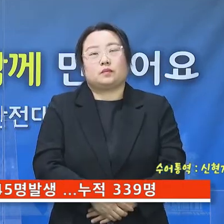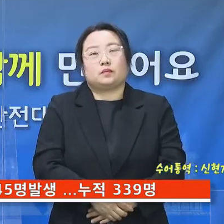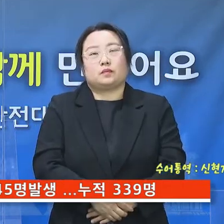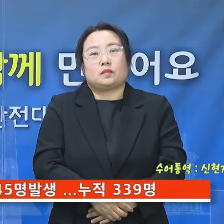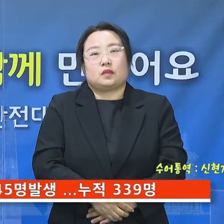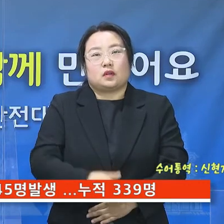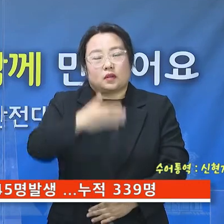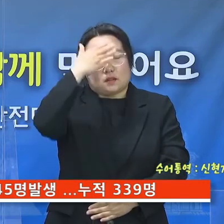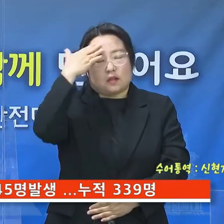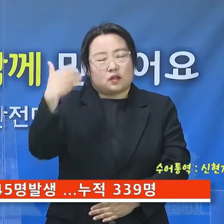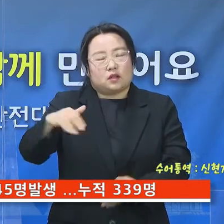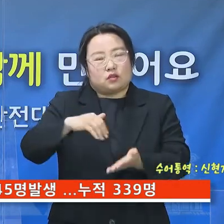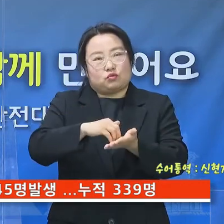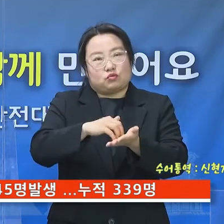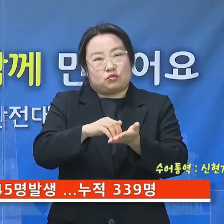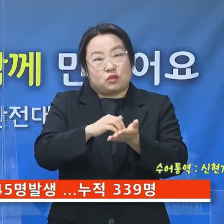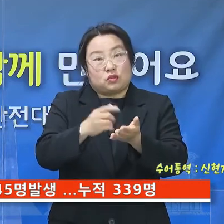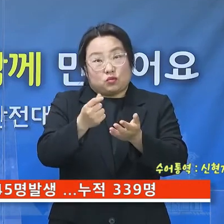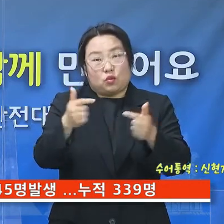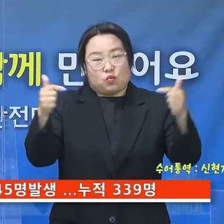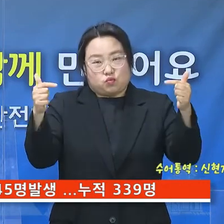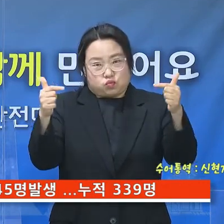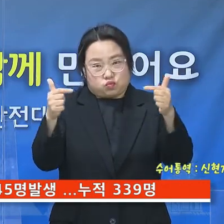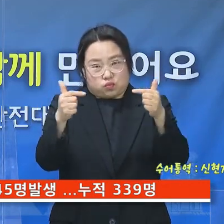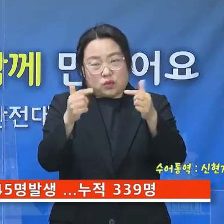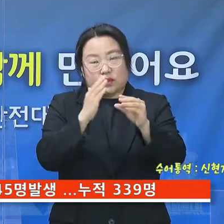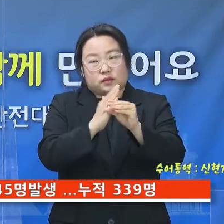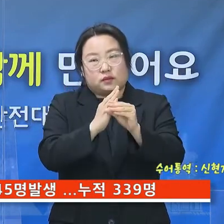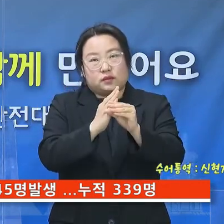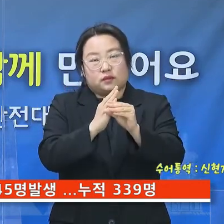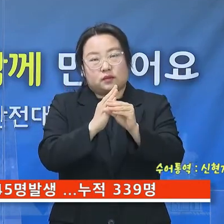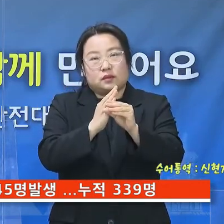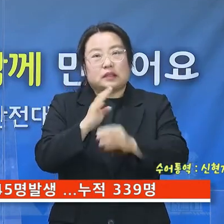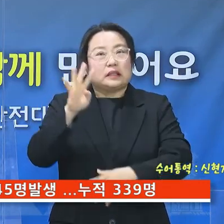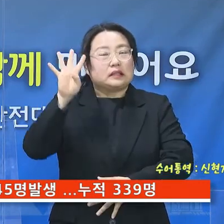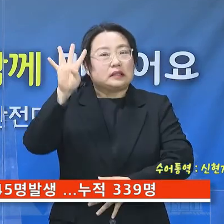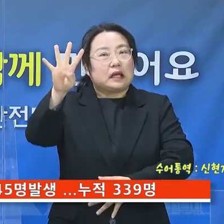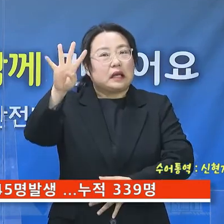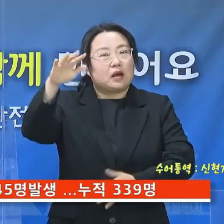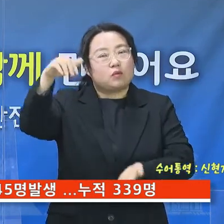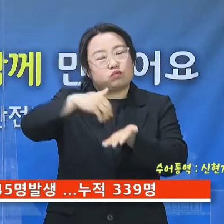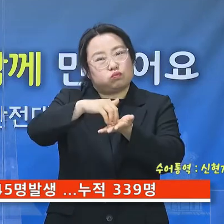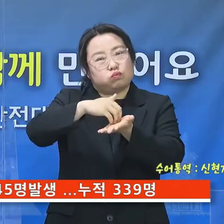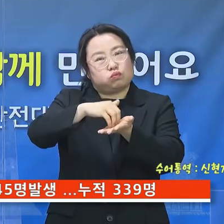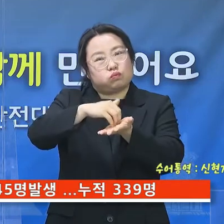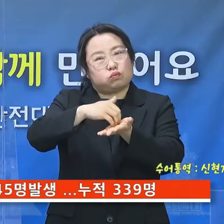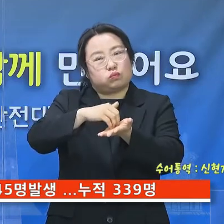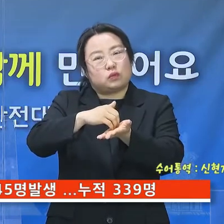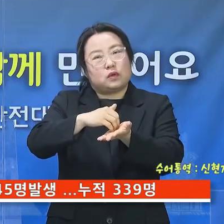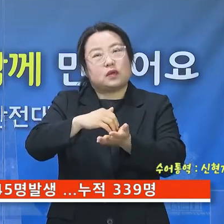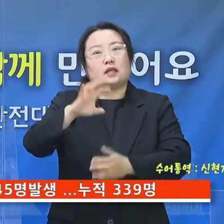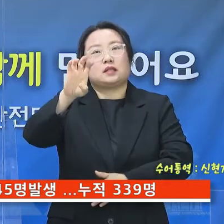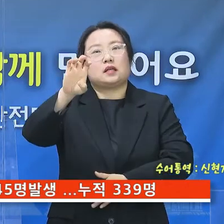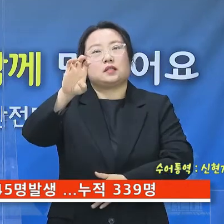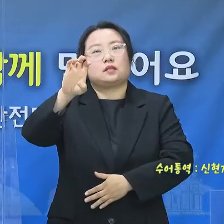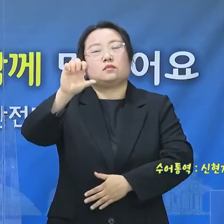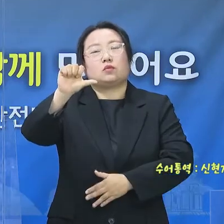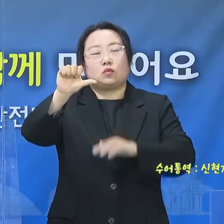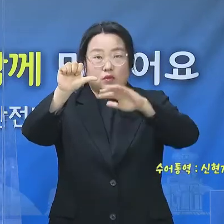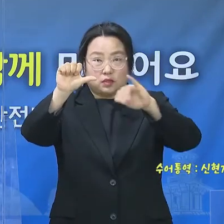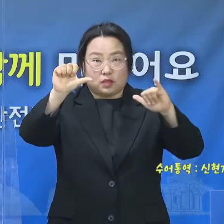다행히 확인 자손은 많이 줄어들고 미스 나 지금 까지 4일간 누적 총 45명의 확진 자가